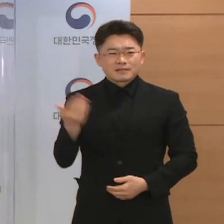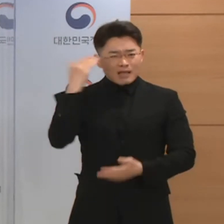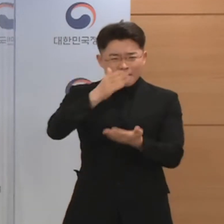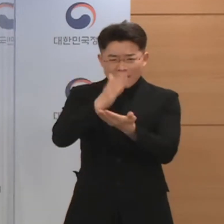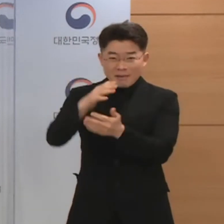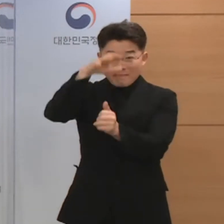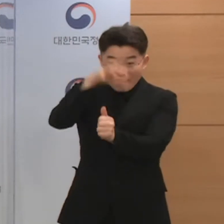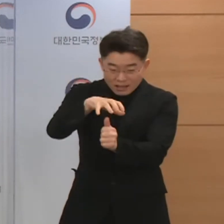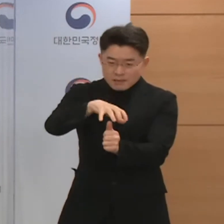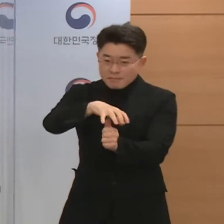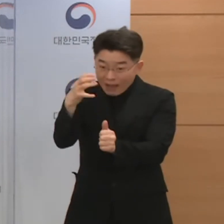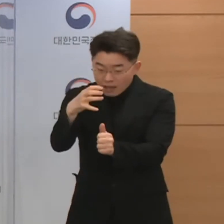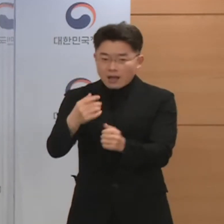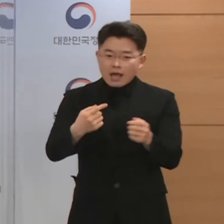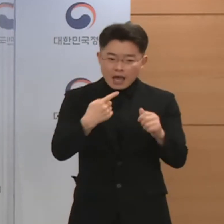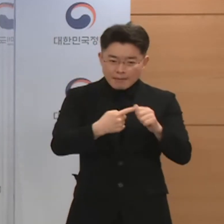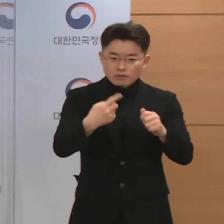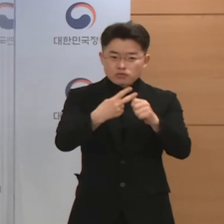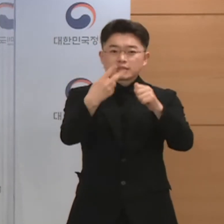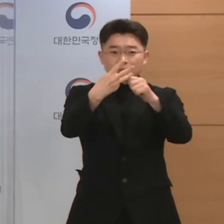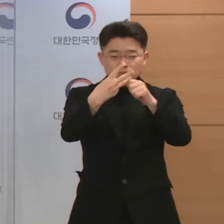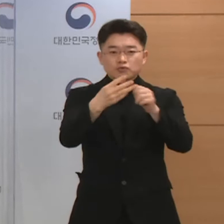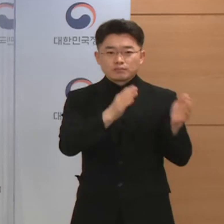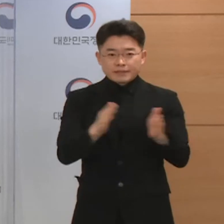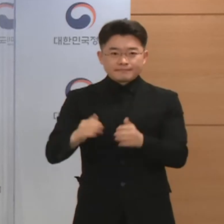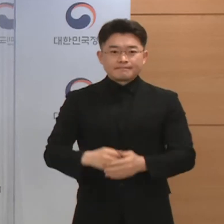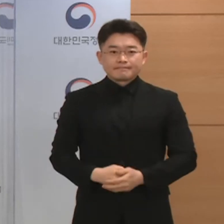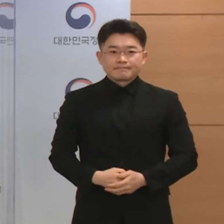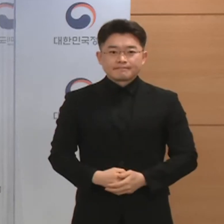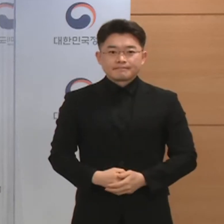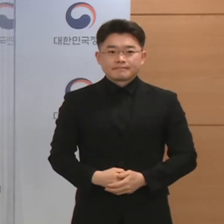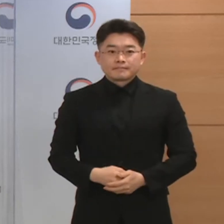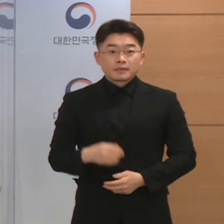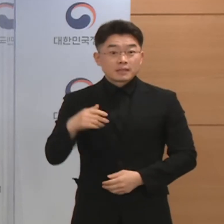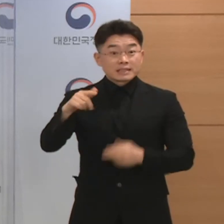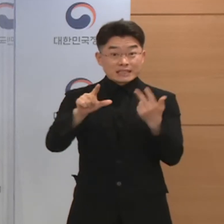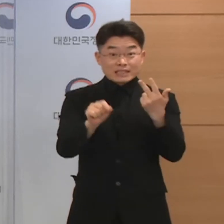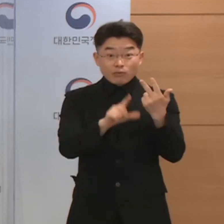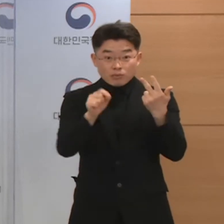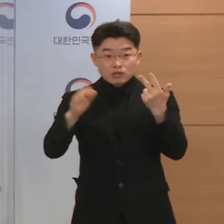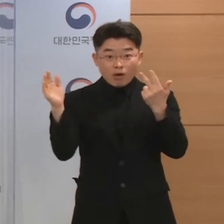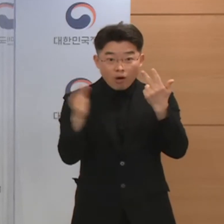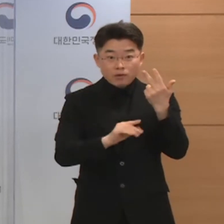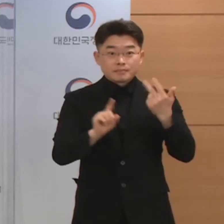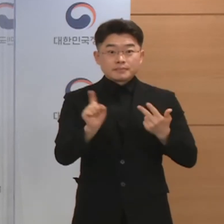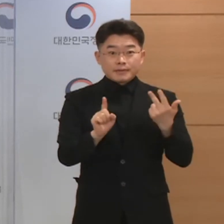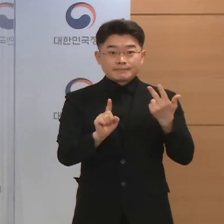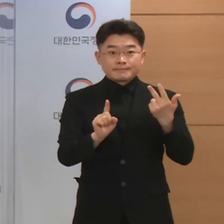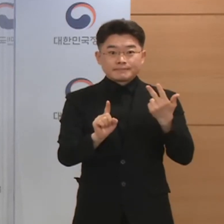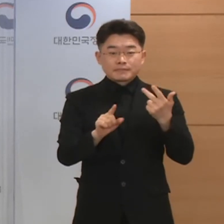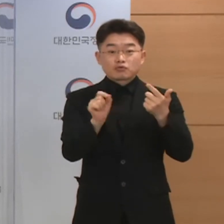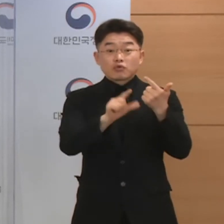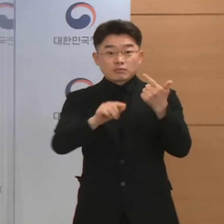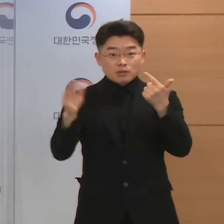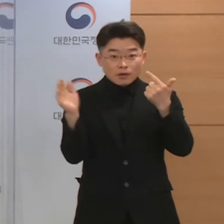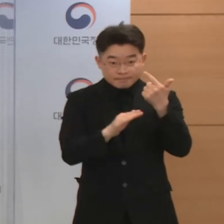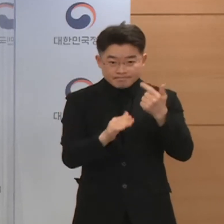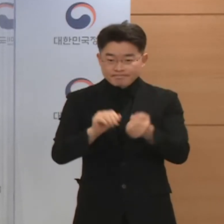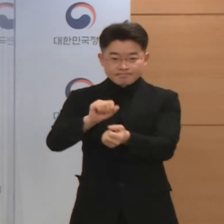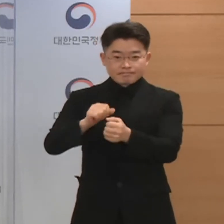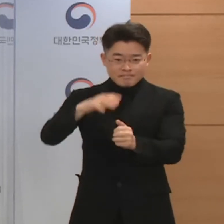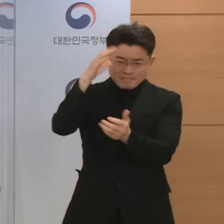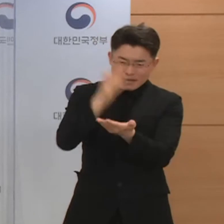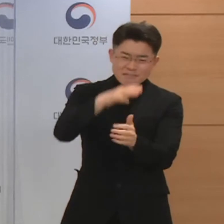조정은 3단계에 걸쳐 실시됩니다. 우선 다음 달 초부터 일부 방역조치를